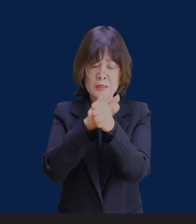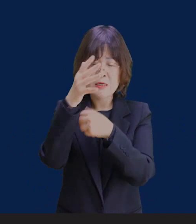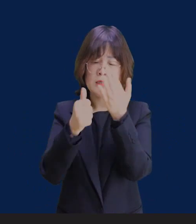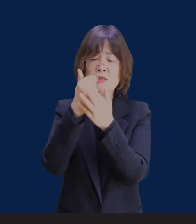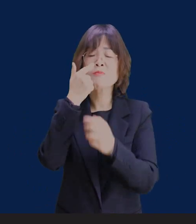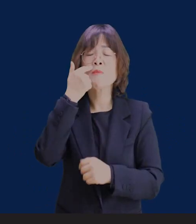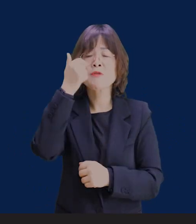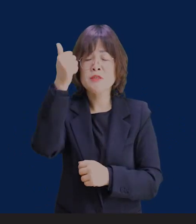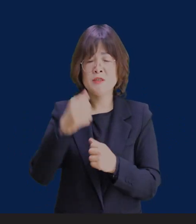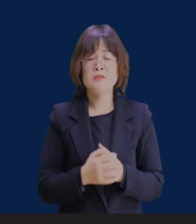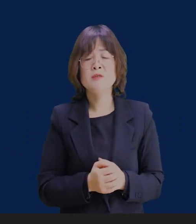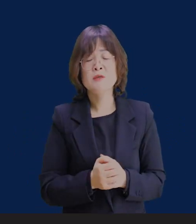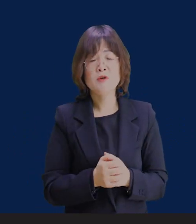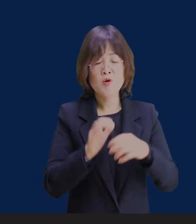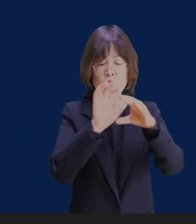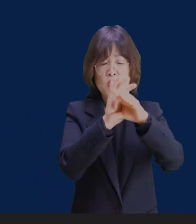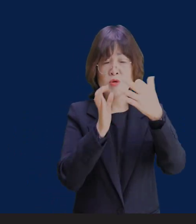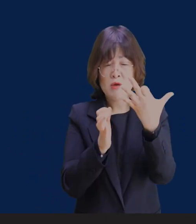주시옵소서. 사랑의 하나님 아버지,